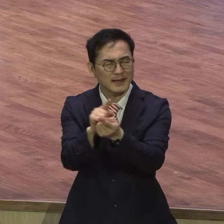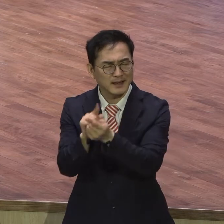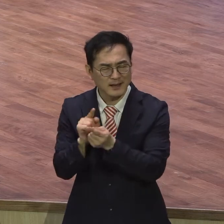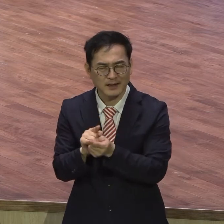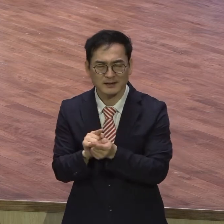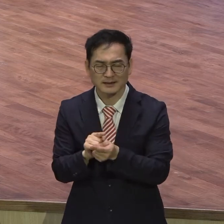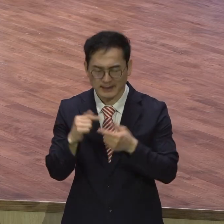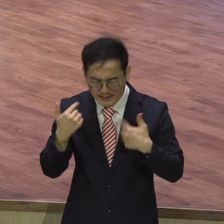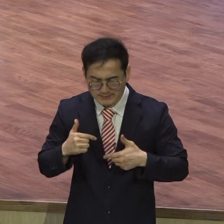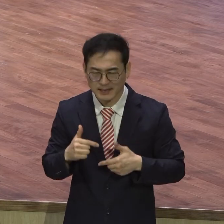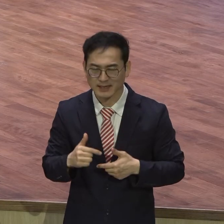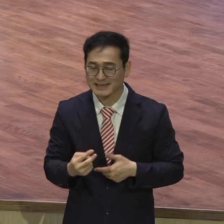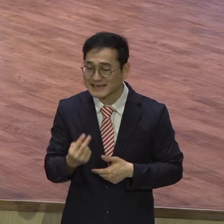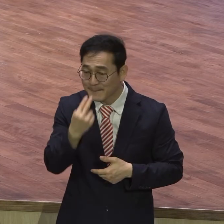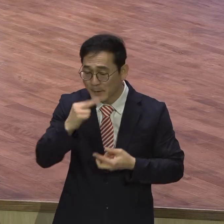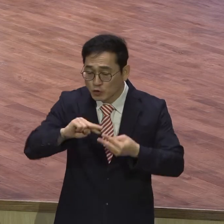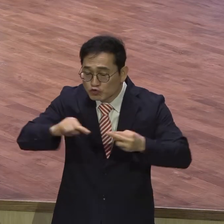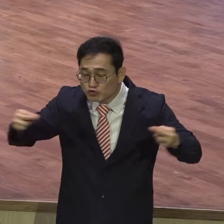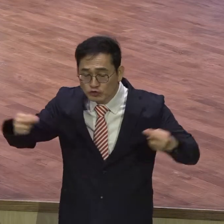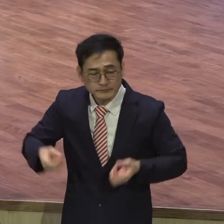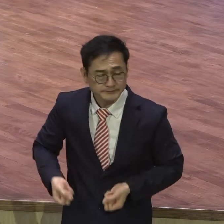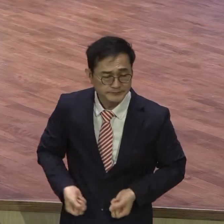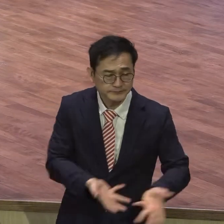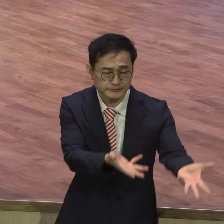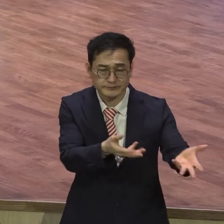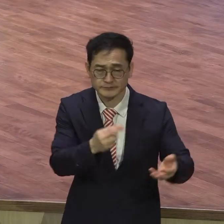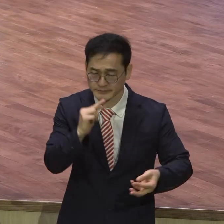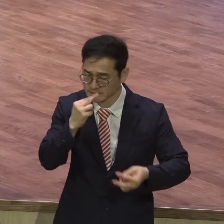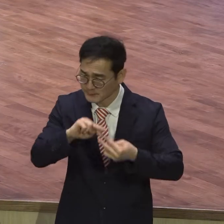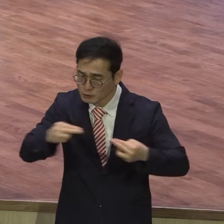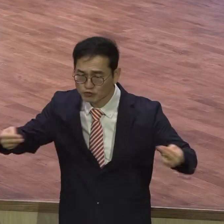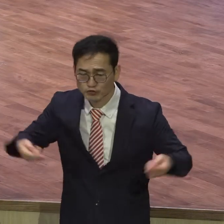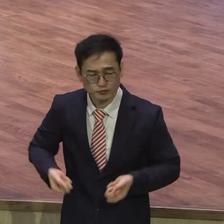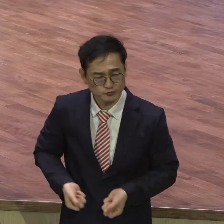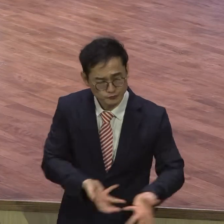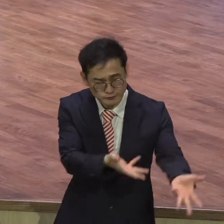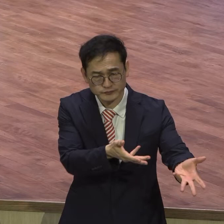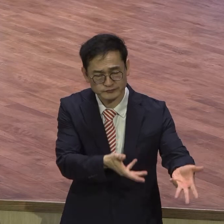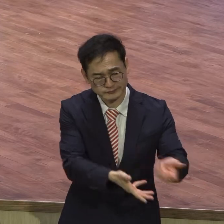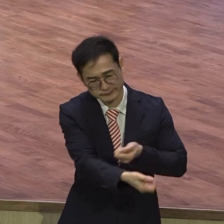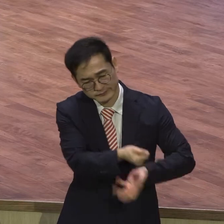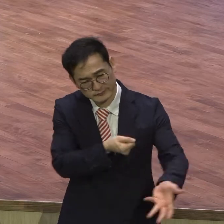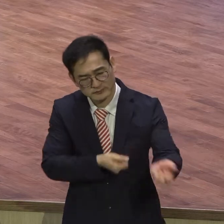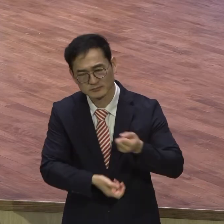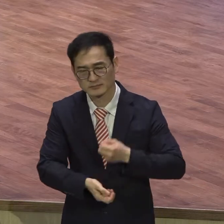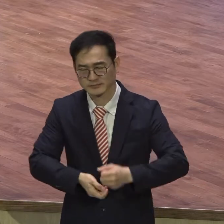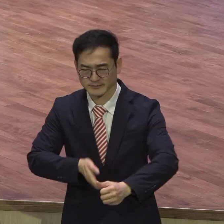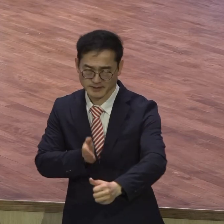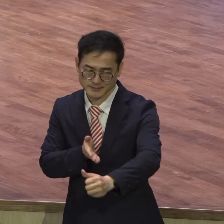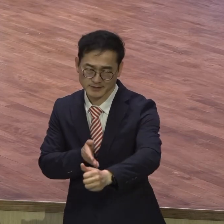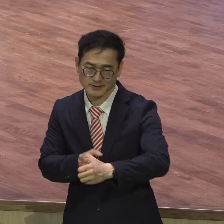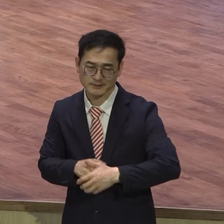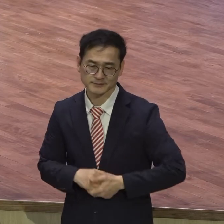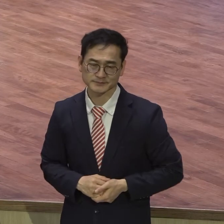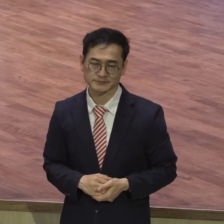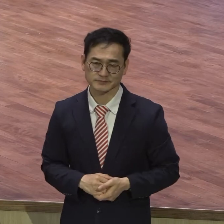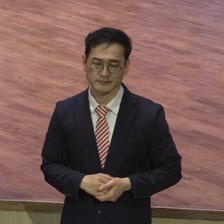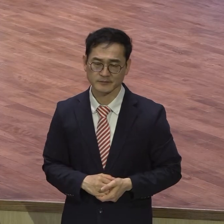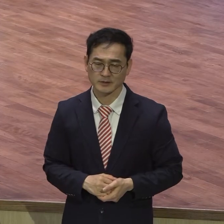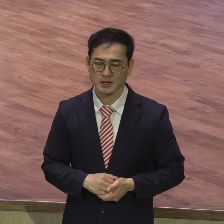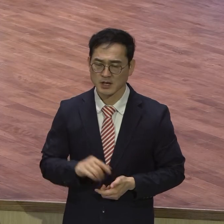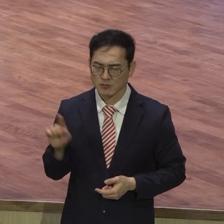던지시기 바랍니다 생명줄 한 영혼이 소중하기 때문에 무엇보다 예수를